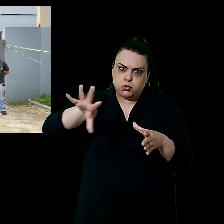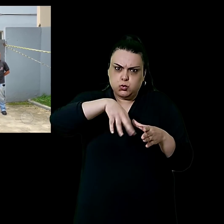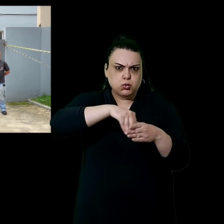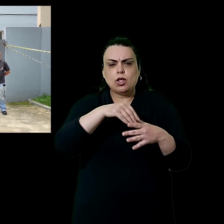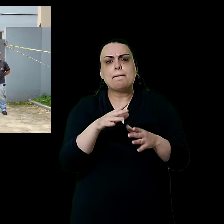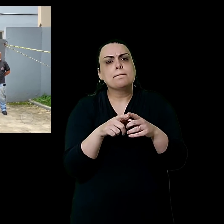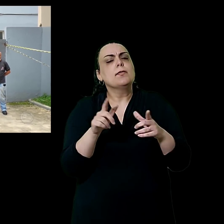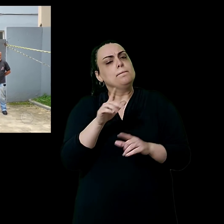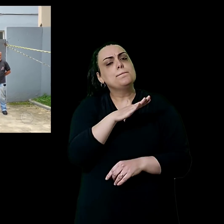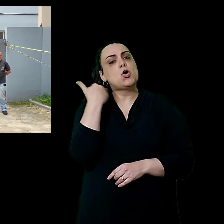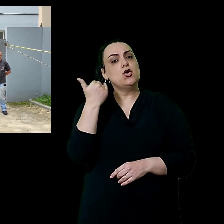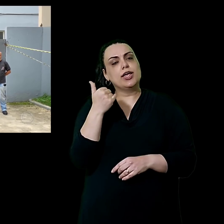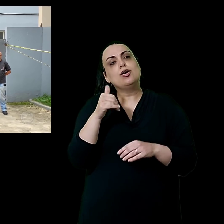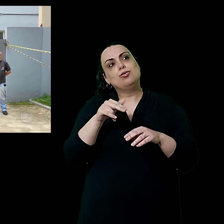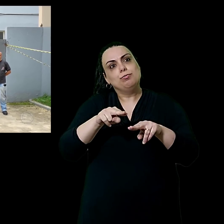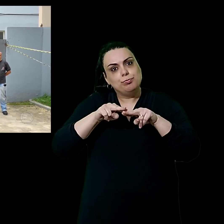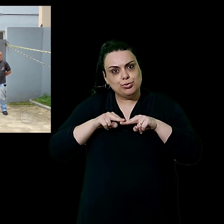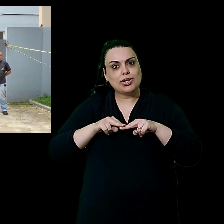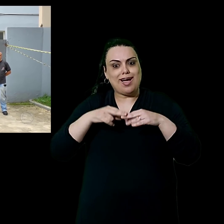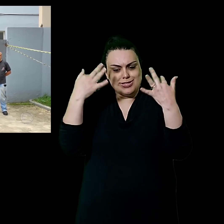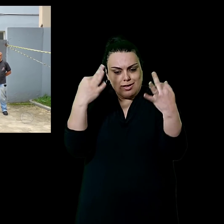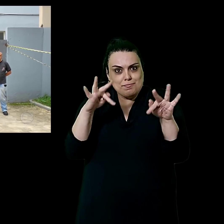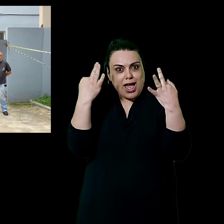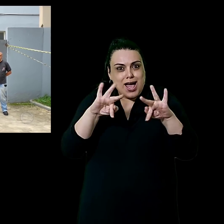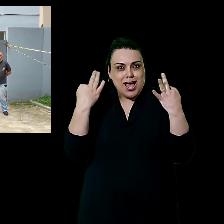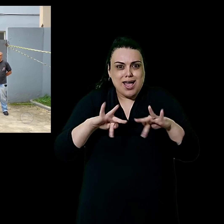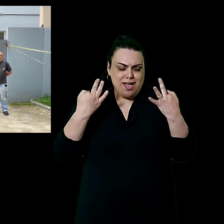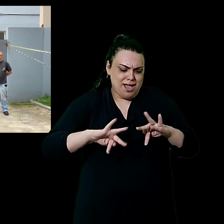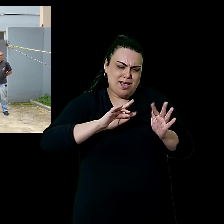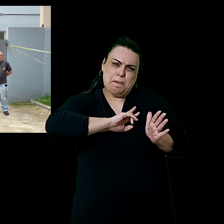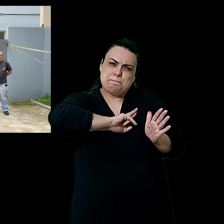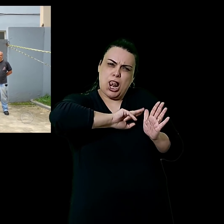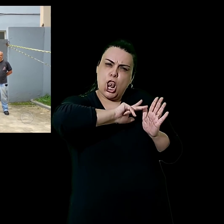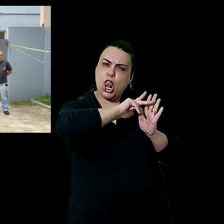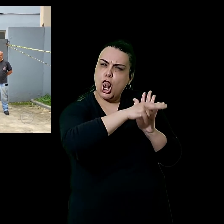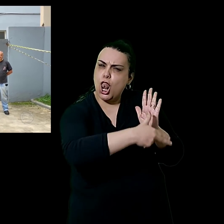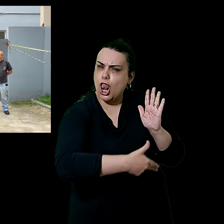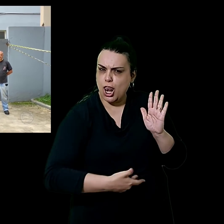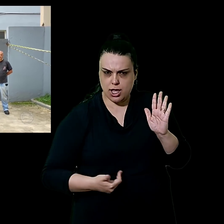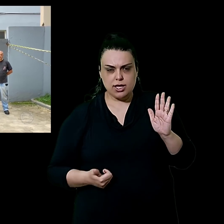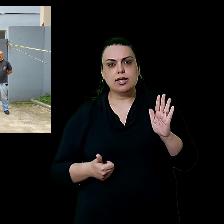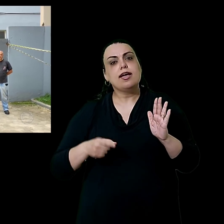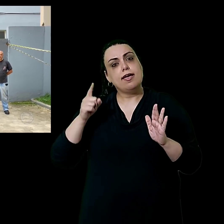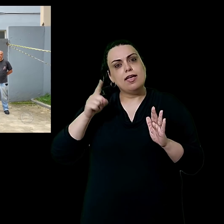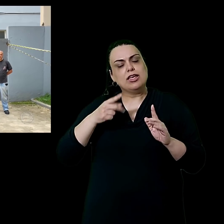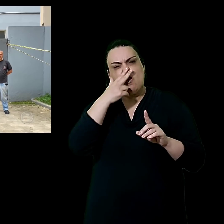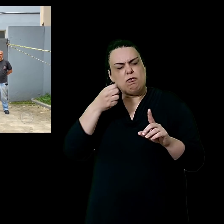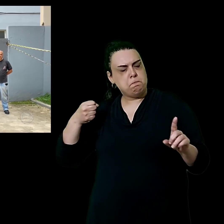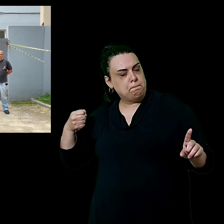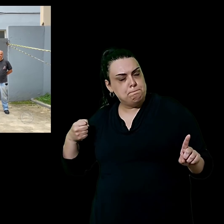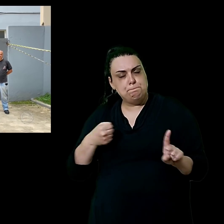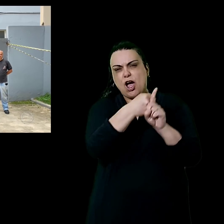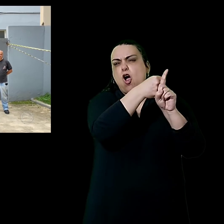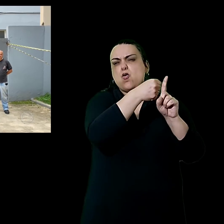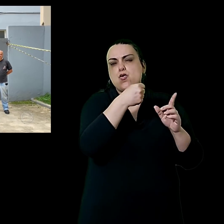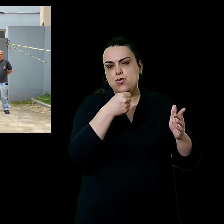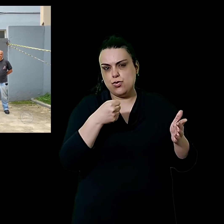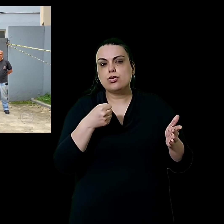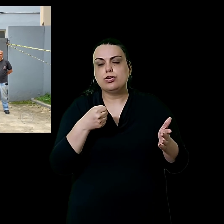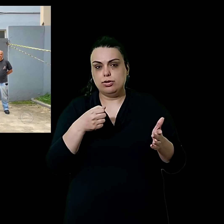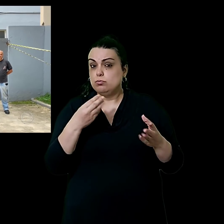ou todos eles, foram causas de politraumatismo contuso, né? Do que se trata? Se trata de